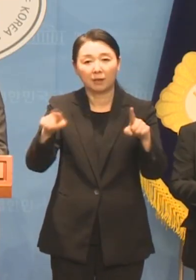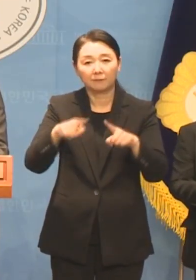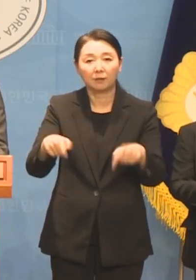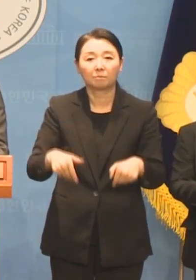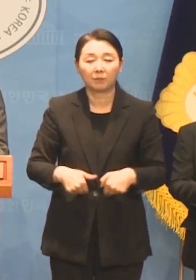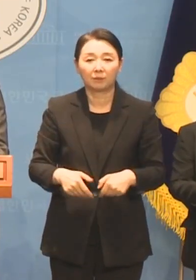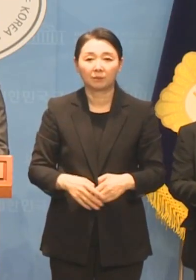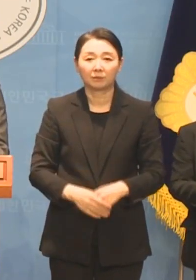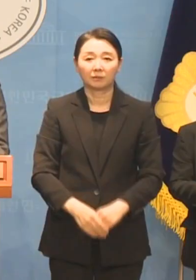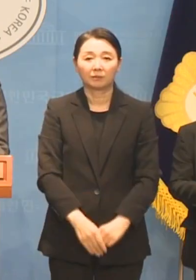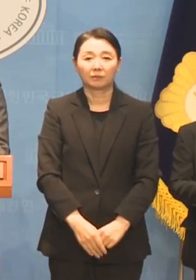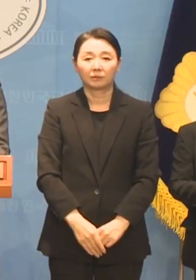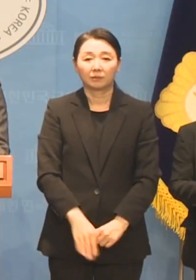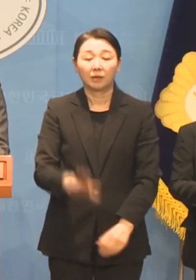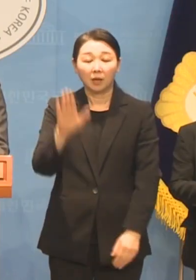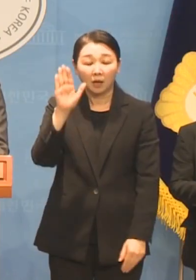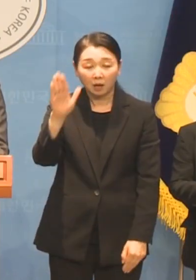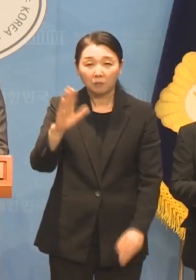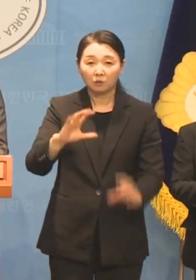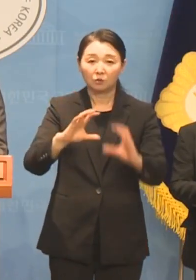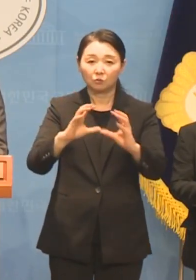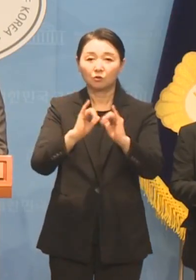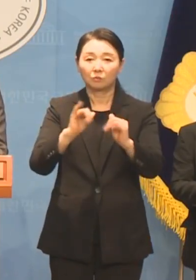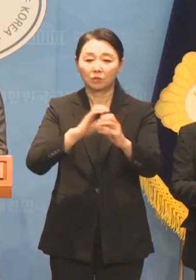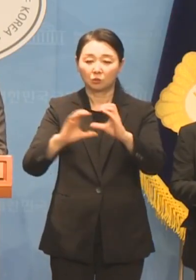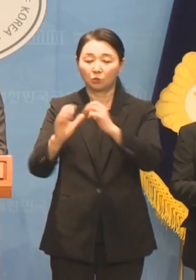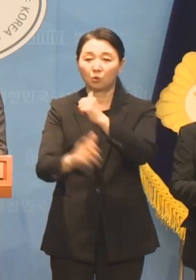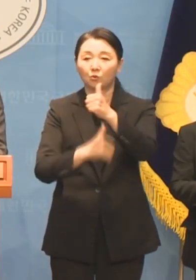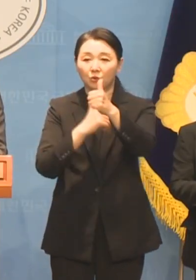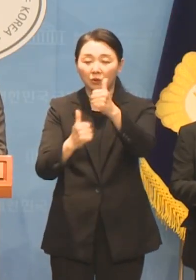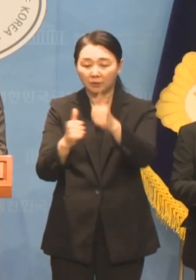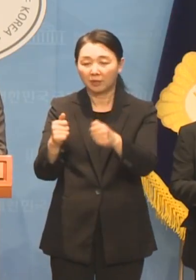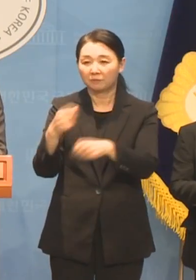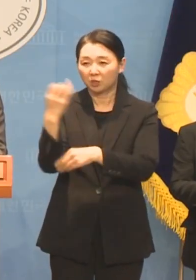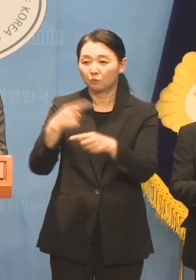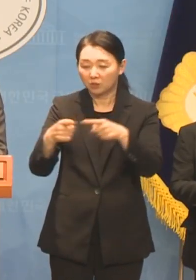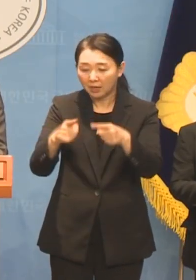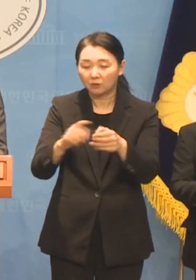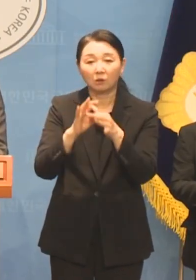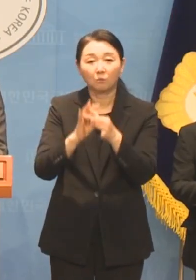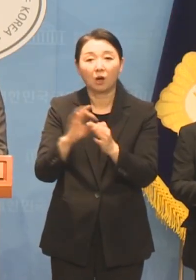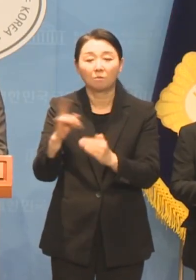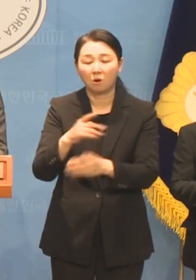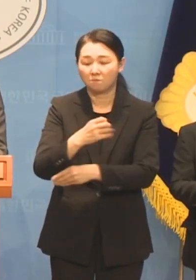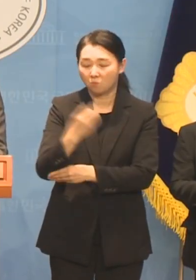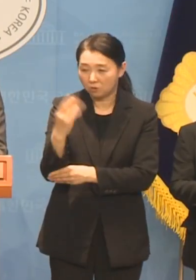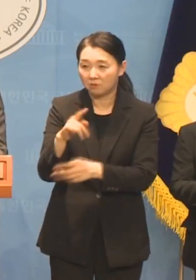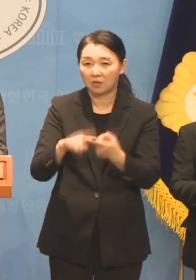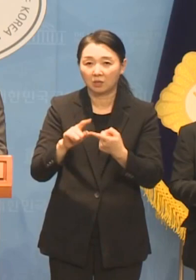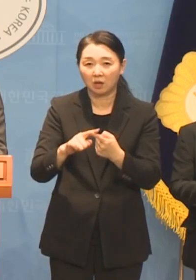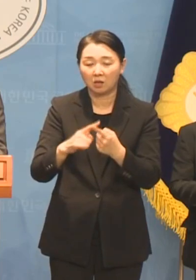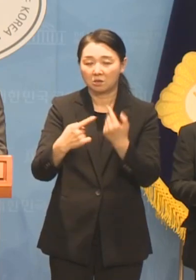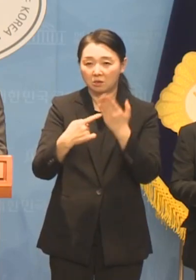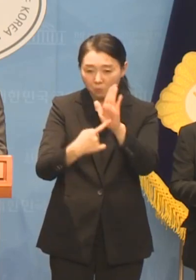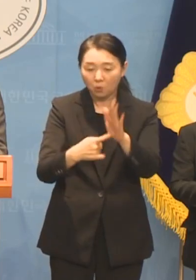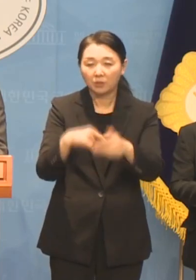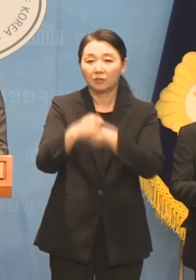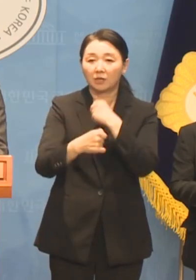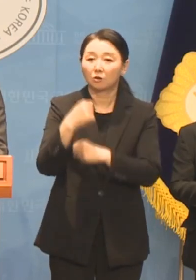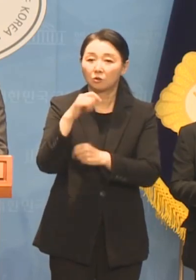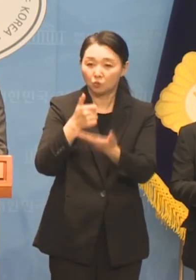판단이 요구됩니다. 앞으로도 국민소통위원회는 사설을 포함한 모든 보도권에 대해 표현의 자유를